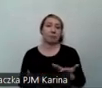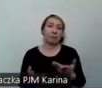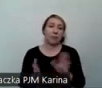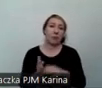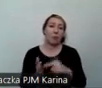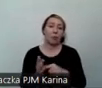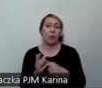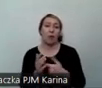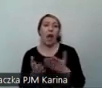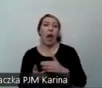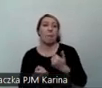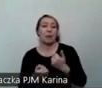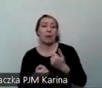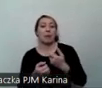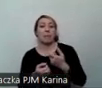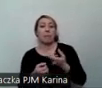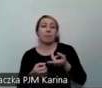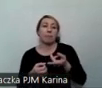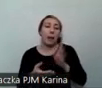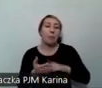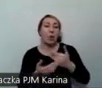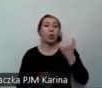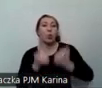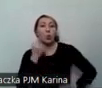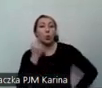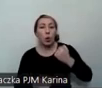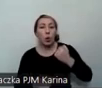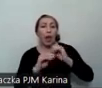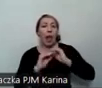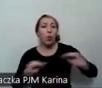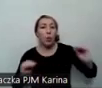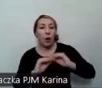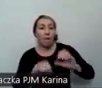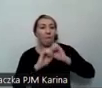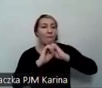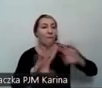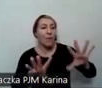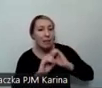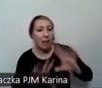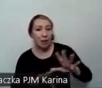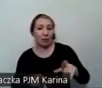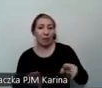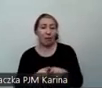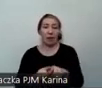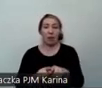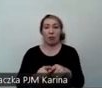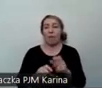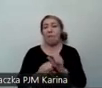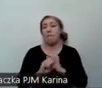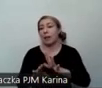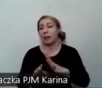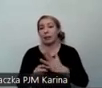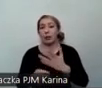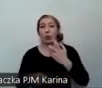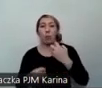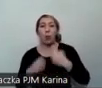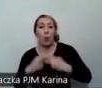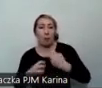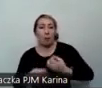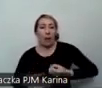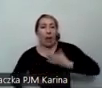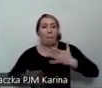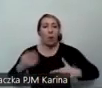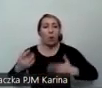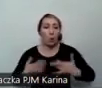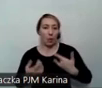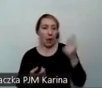wyjaśniania ewentualnych trudności, trudności edukacyjnych, ale również emocjonalnych i społecznych, i